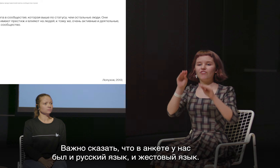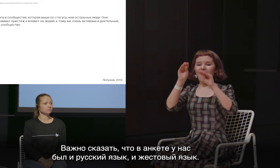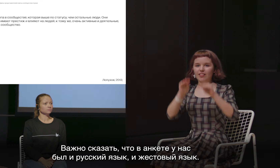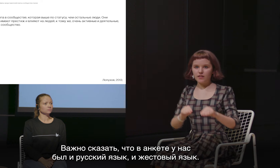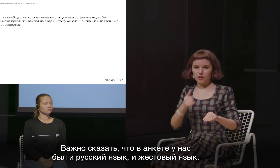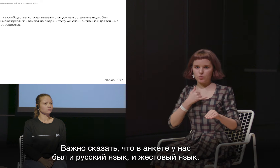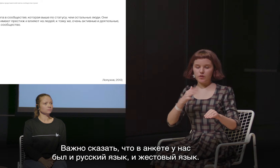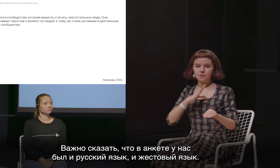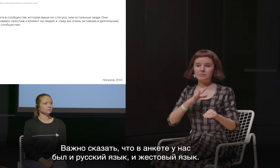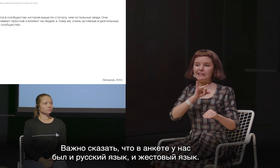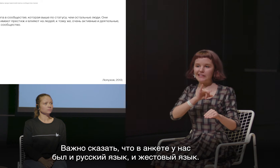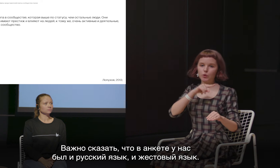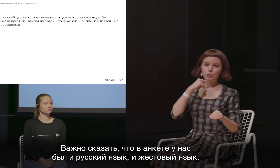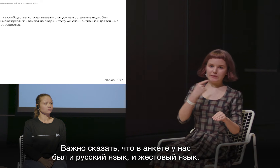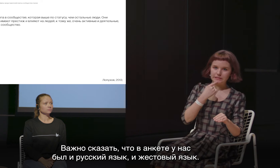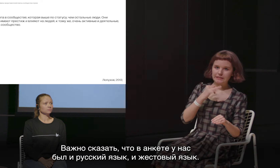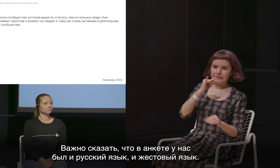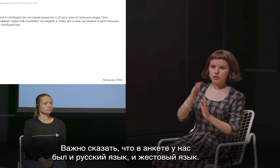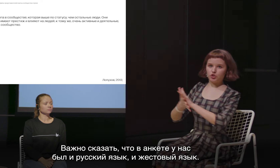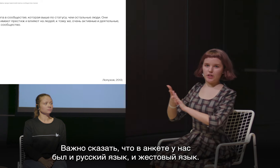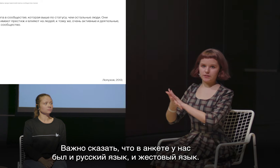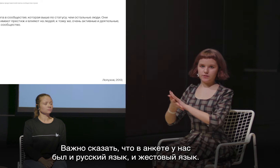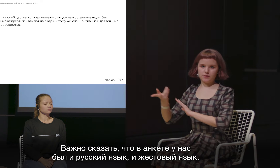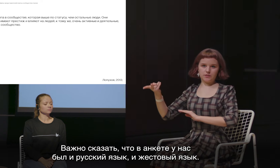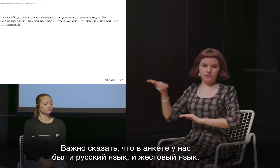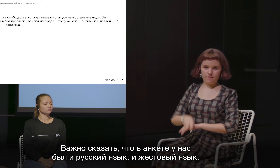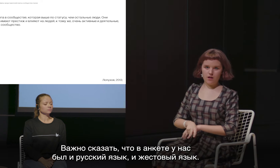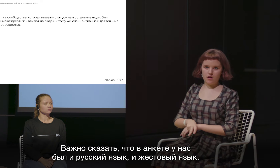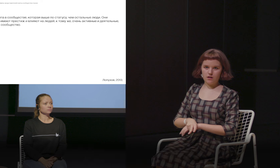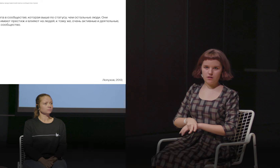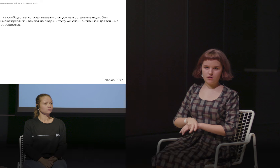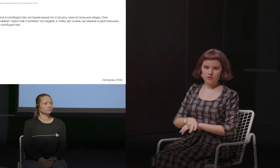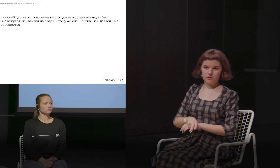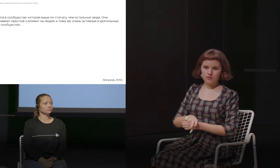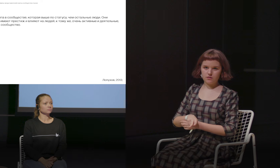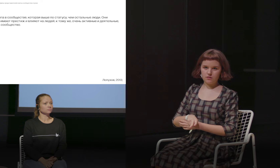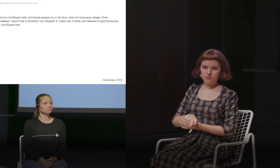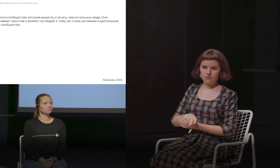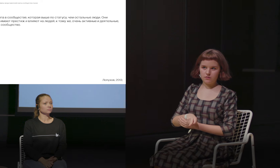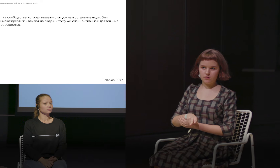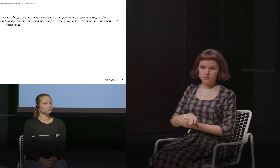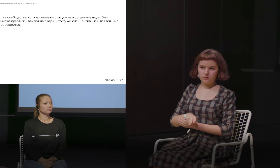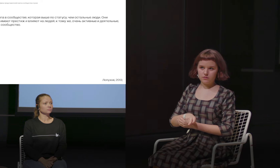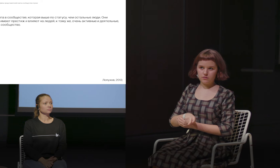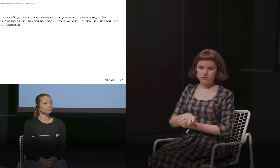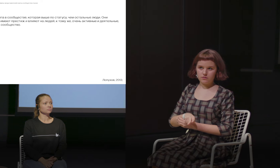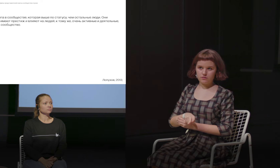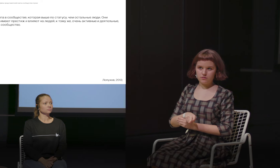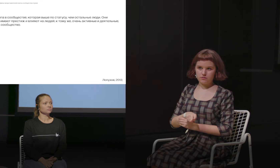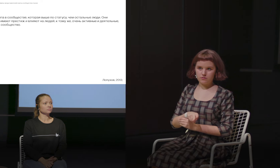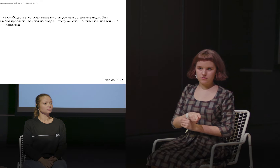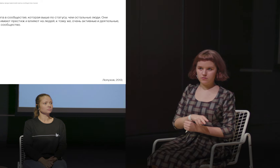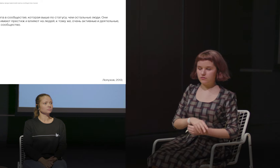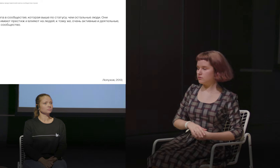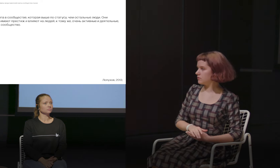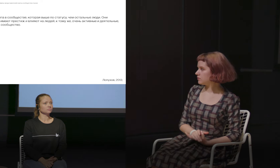Важно сказать, что в анкете у нас было написано и по-русскому, и русский язык был прописан, и